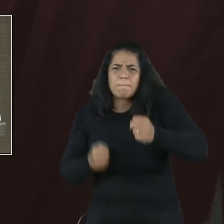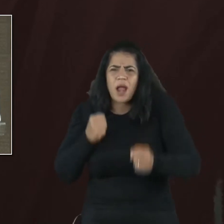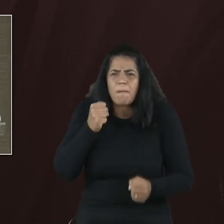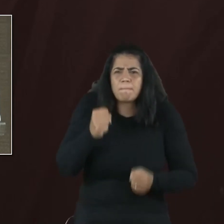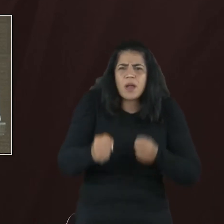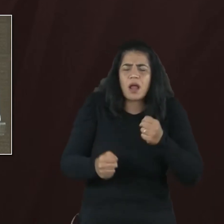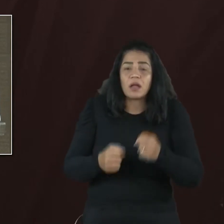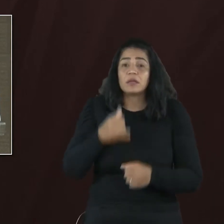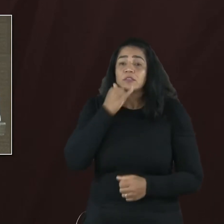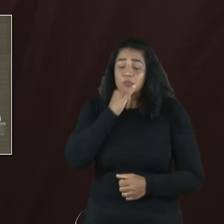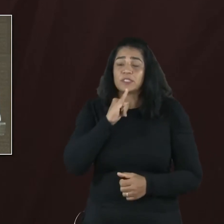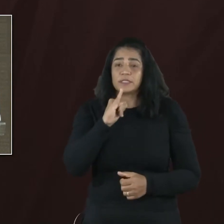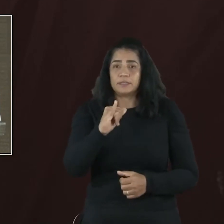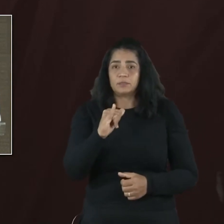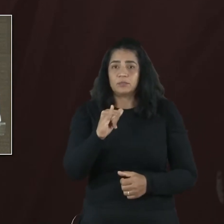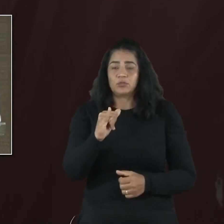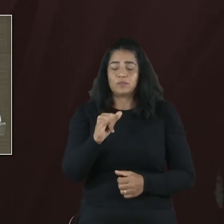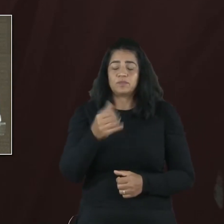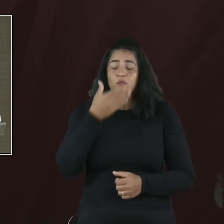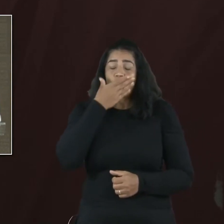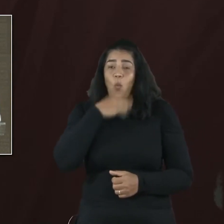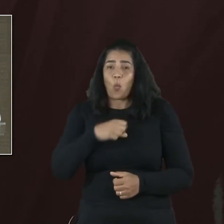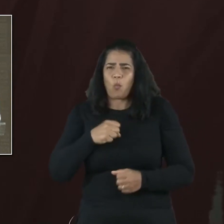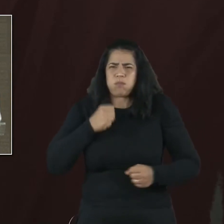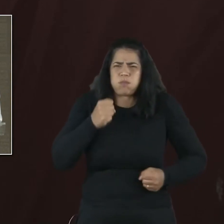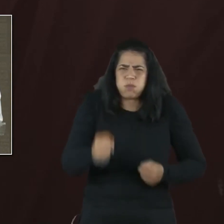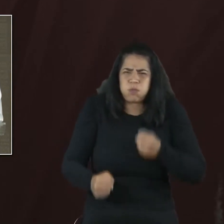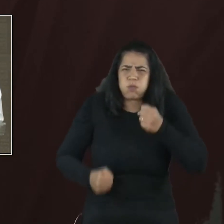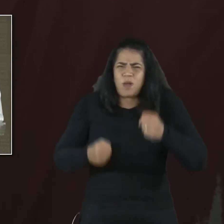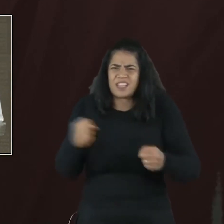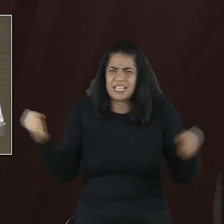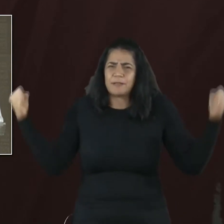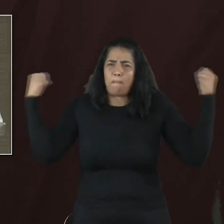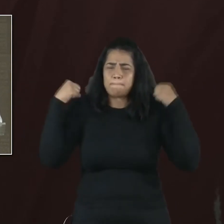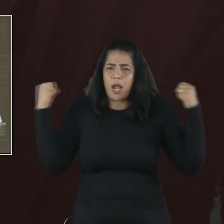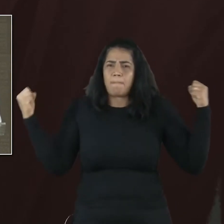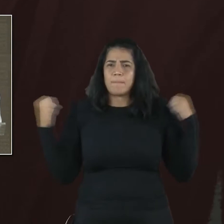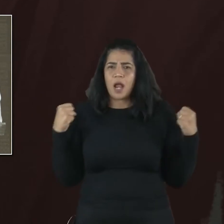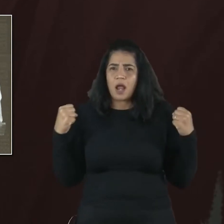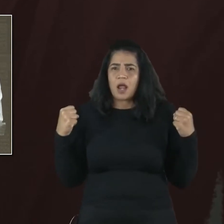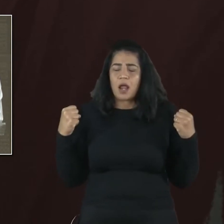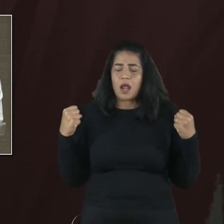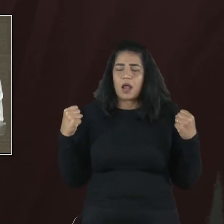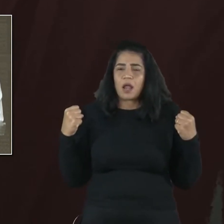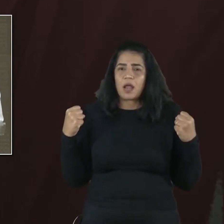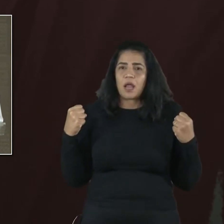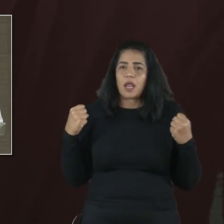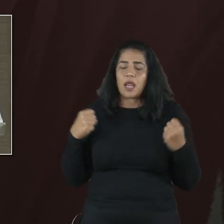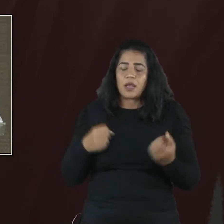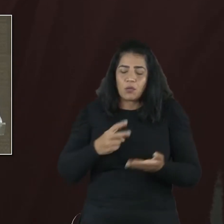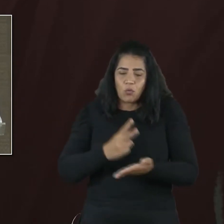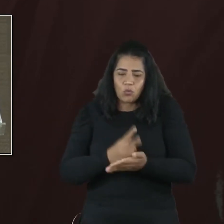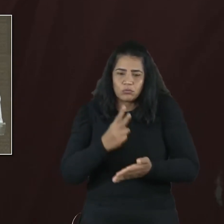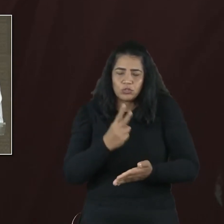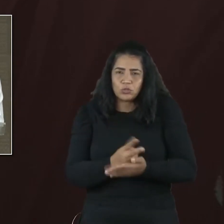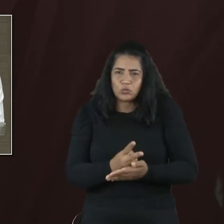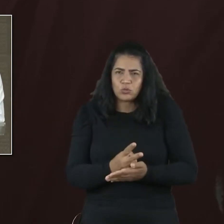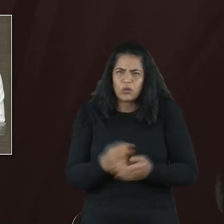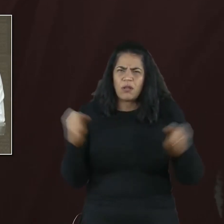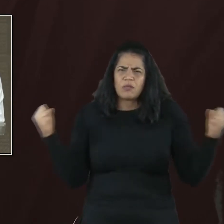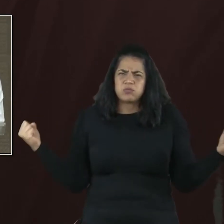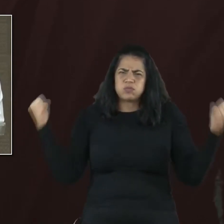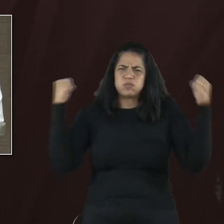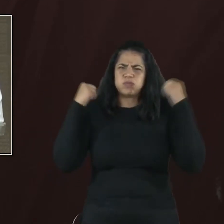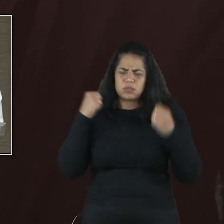as Olimpíadas, um atleta de alta performance, ele fica 4 anos treinando, irmãos. 4 anos melhorando o seu tempo,